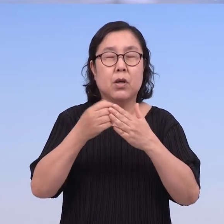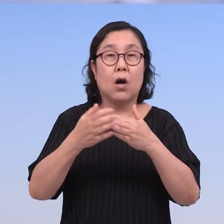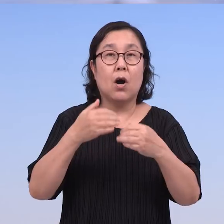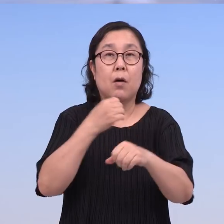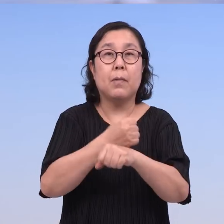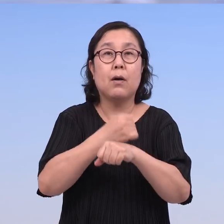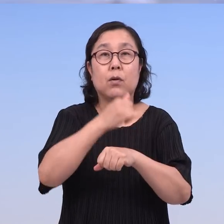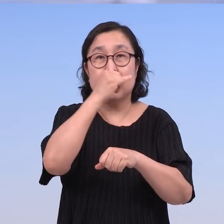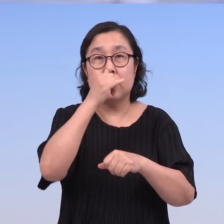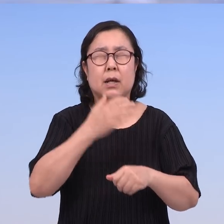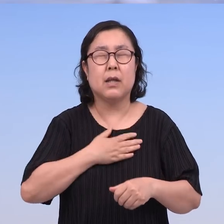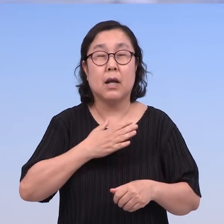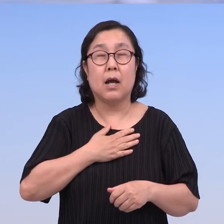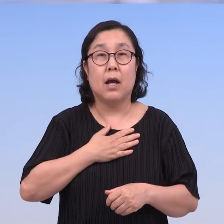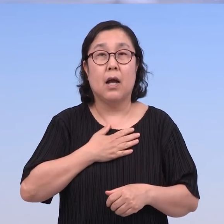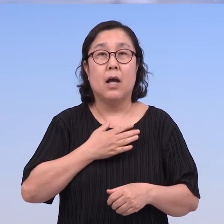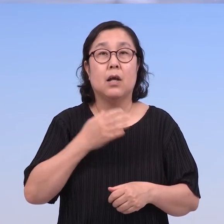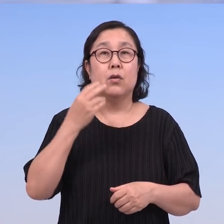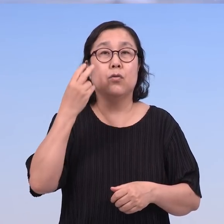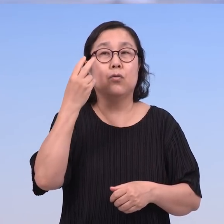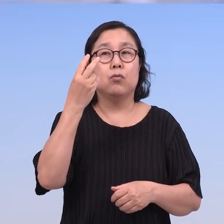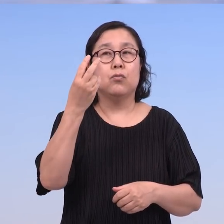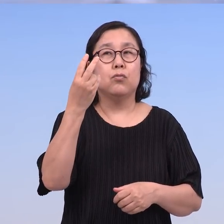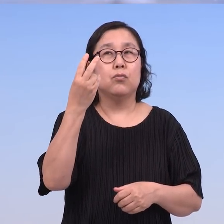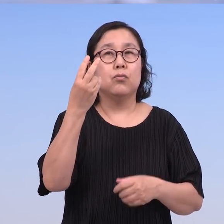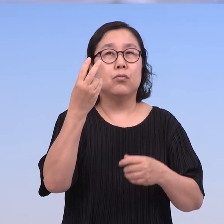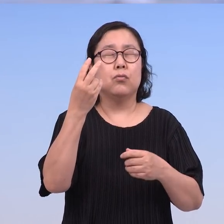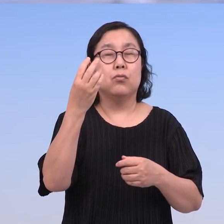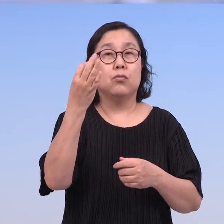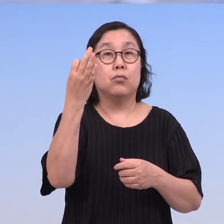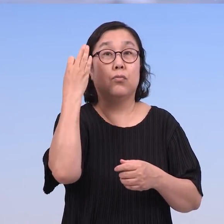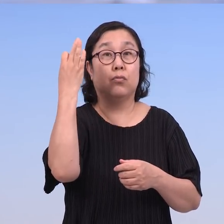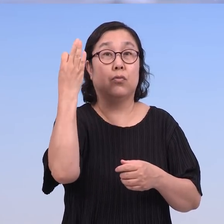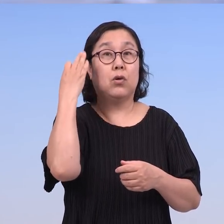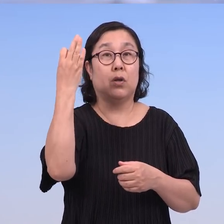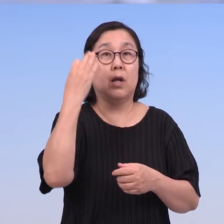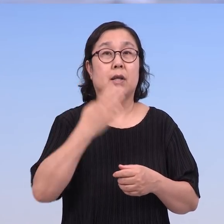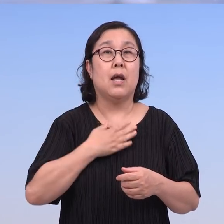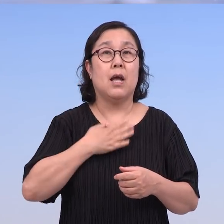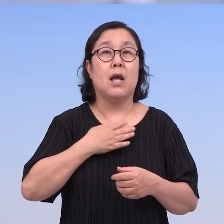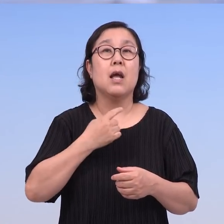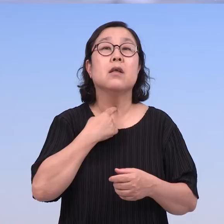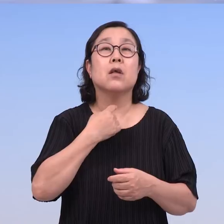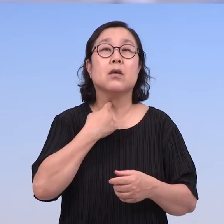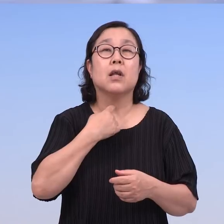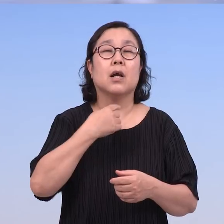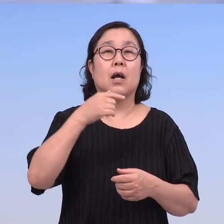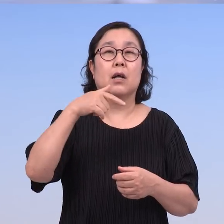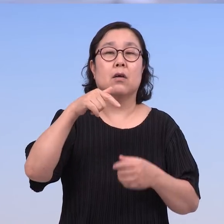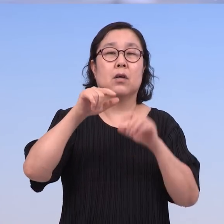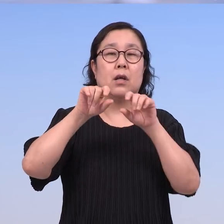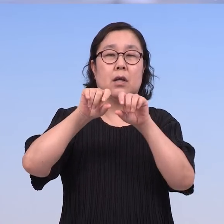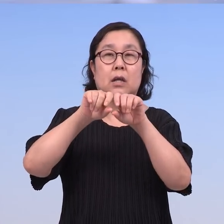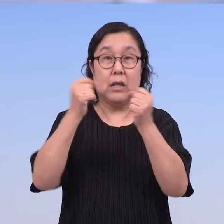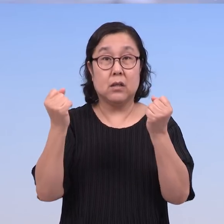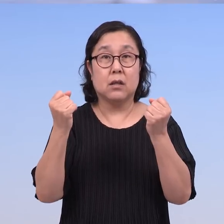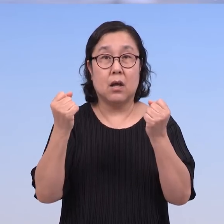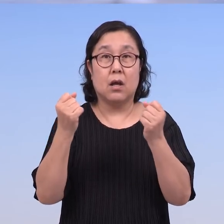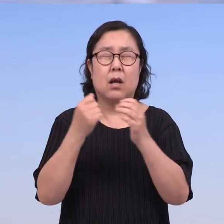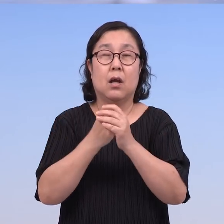하면은, 여러분이 다 아시지만 2주 전에 이제 제 이 성대가 완전히 결절로 이제 무너져